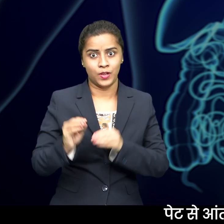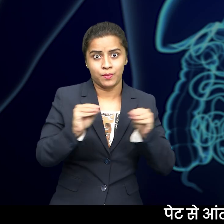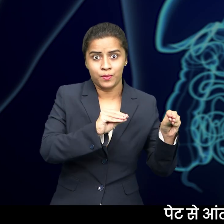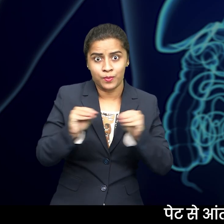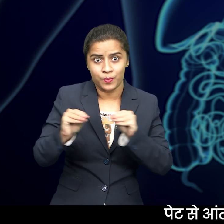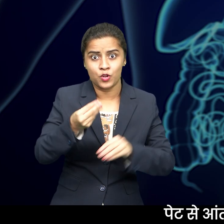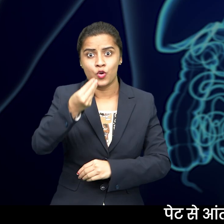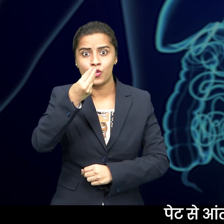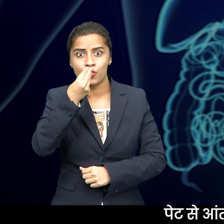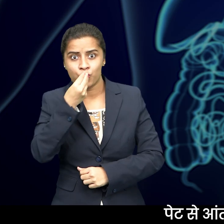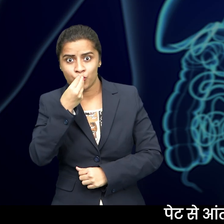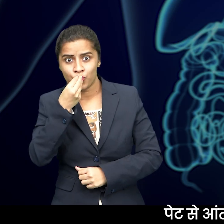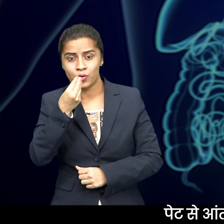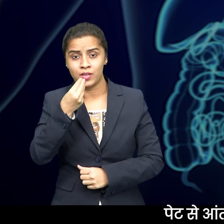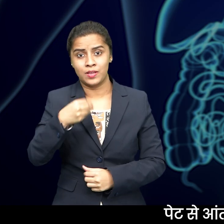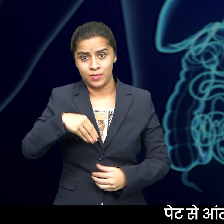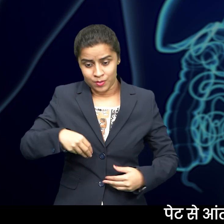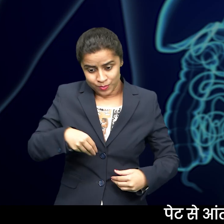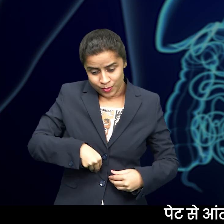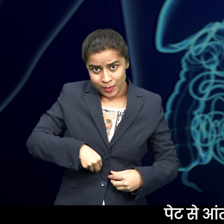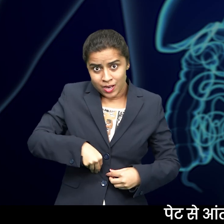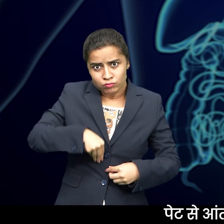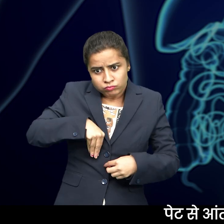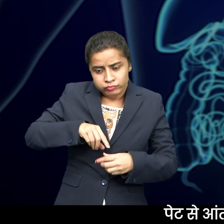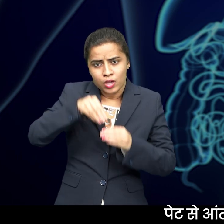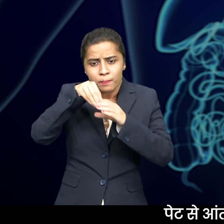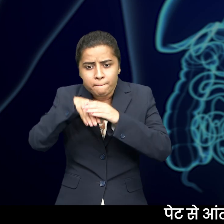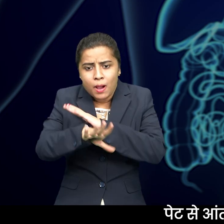पेट से अंतों तक भोजन की गति।